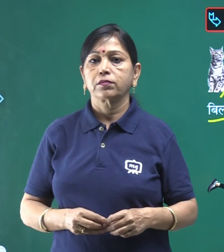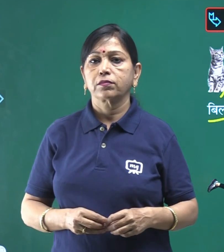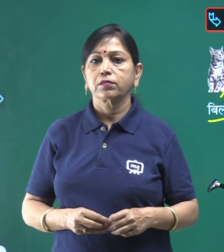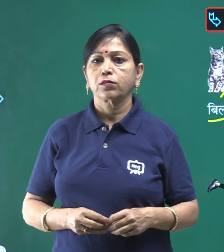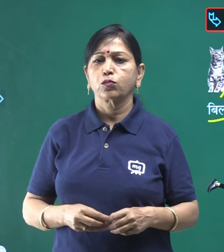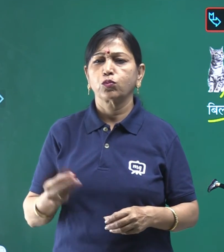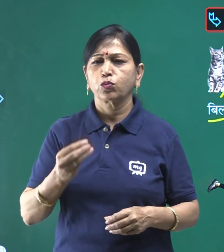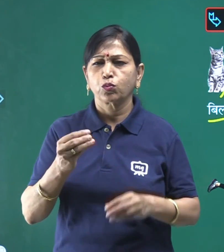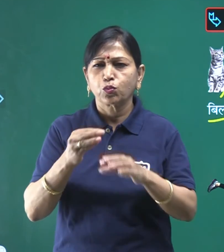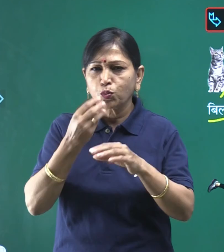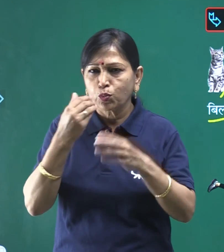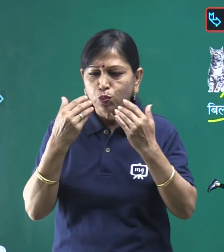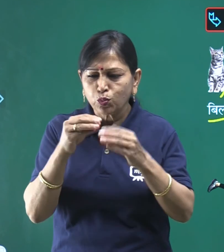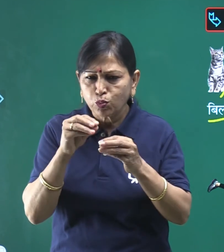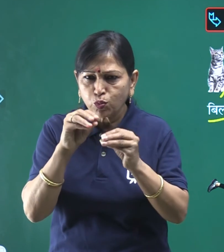चूहा,